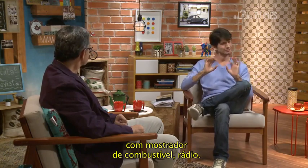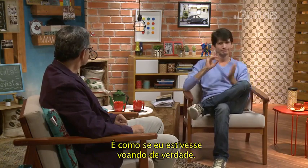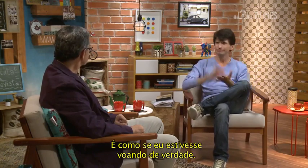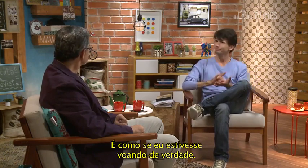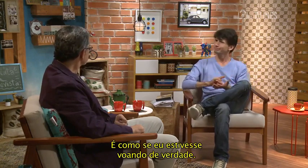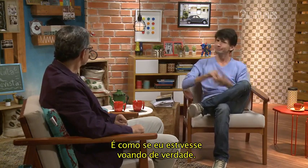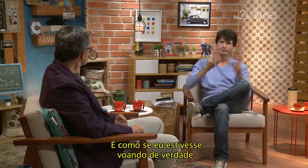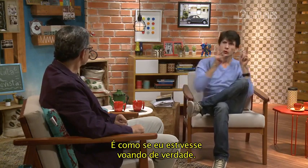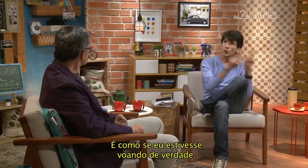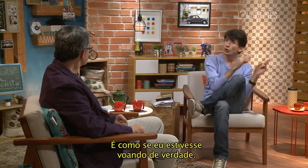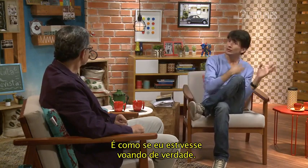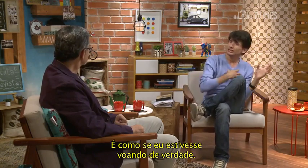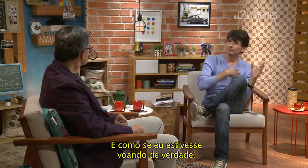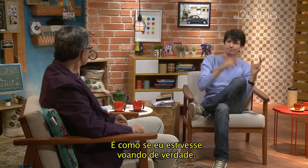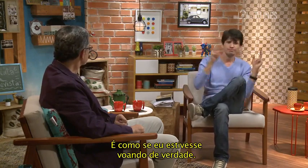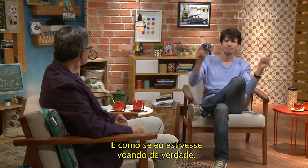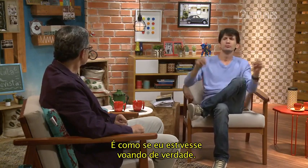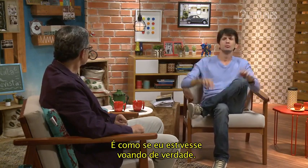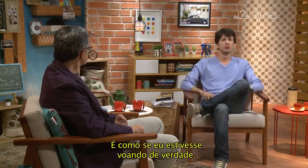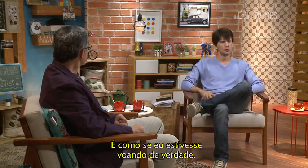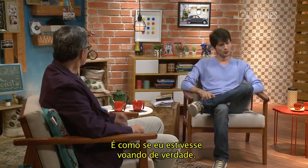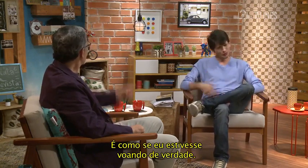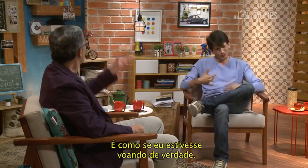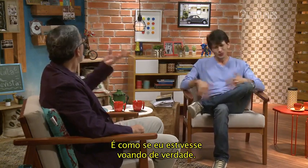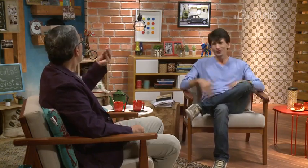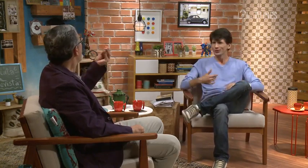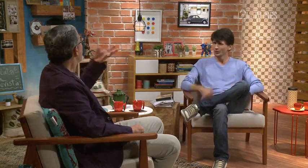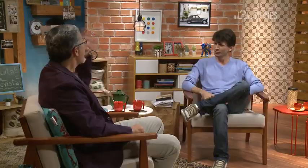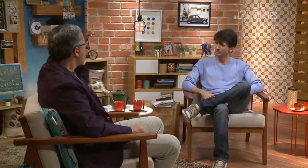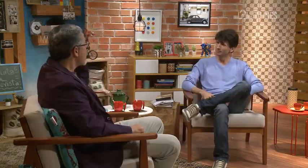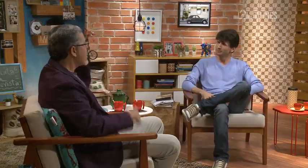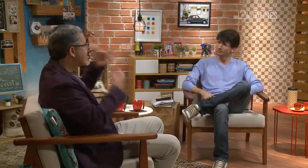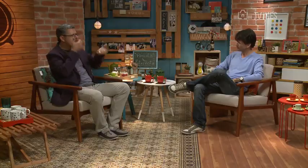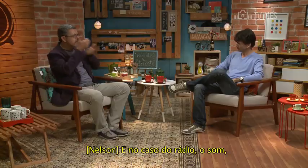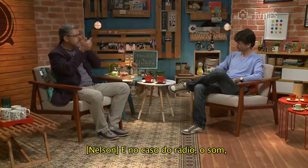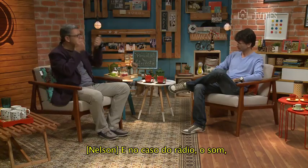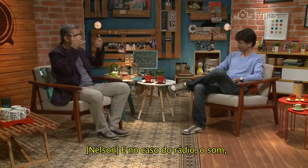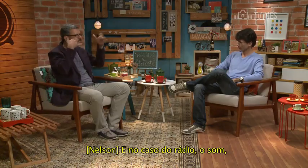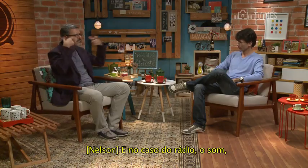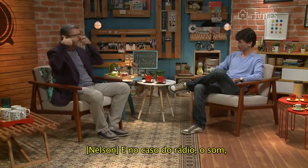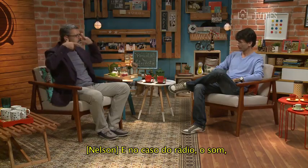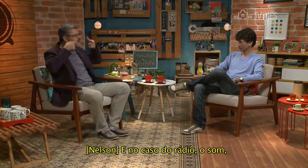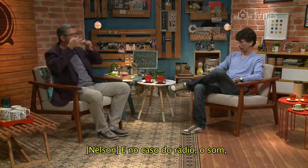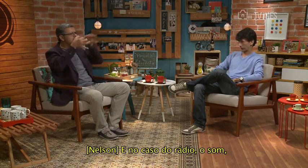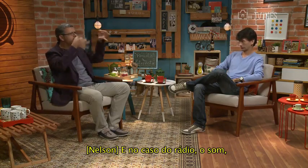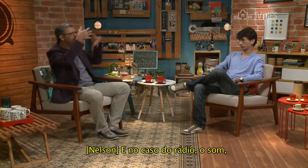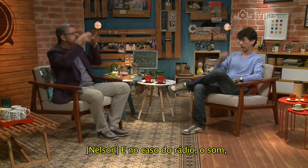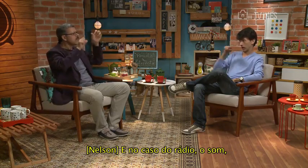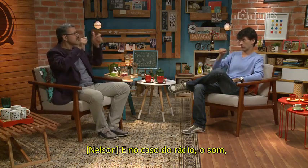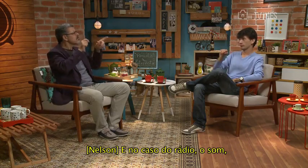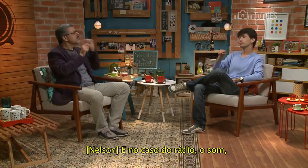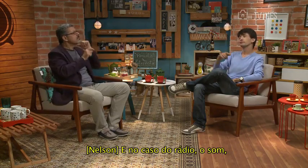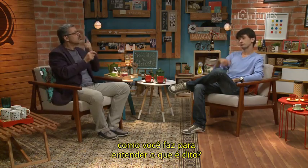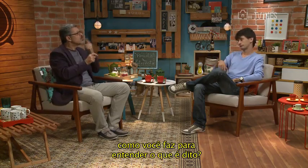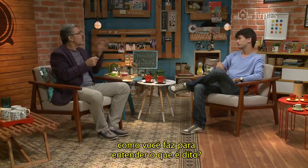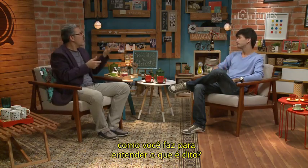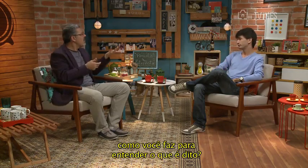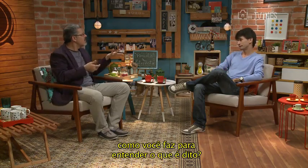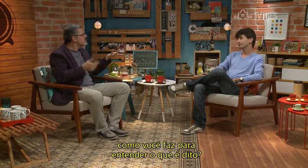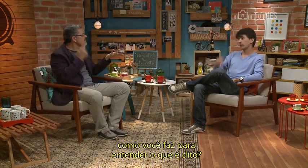É como se eu estivesse voando de verdade o hino caso do rádio o som como você faz para